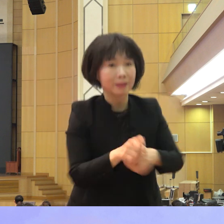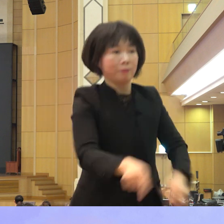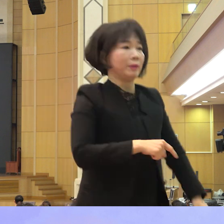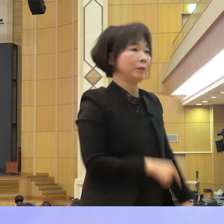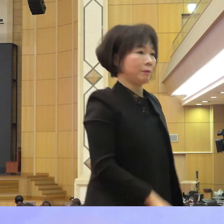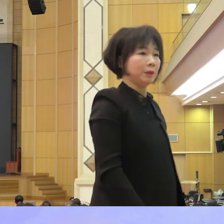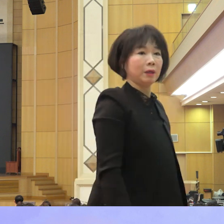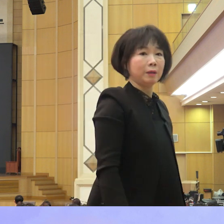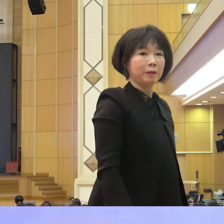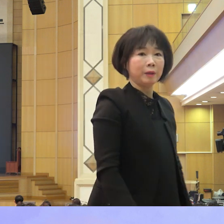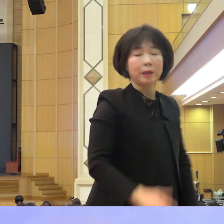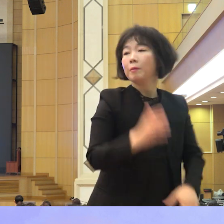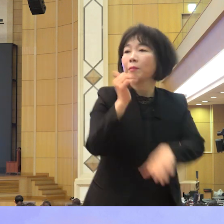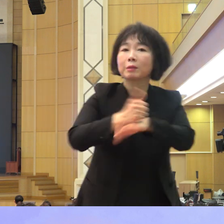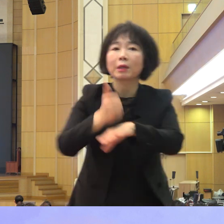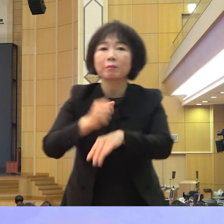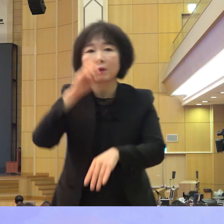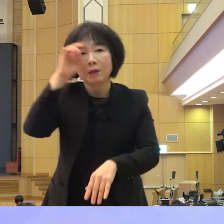요한계시록 14장 12절.